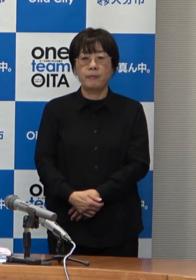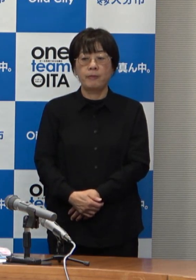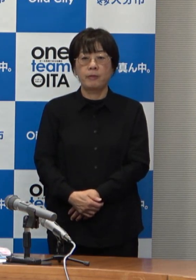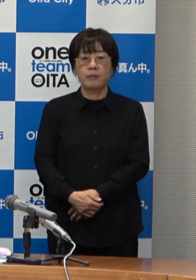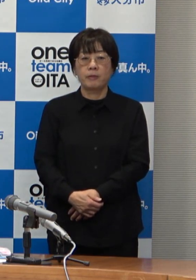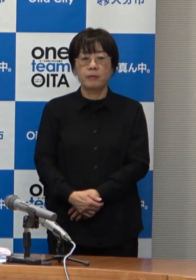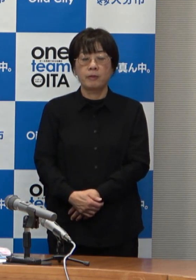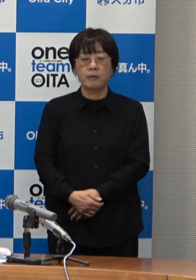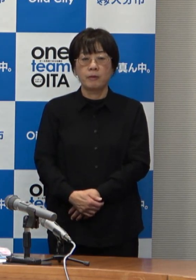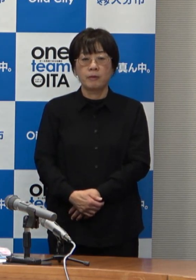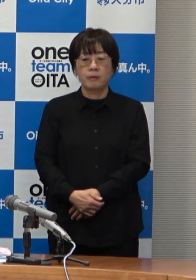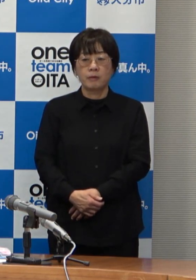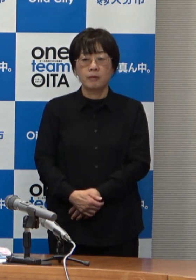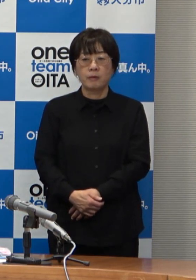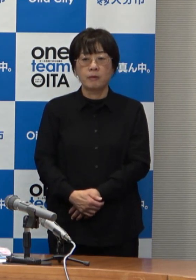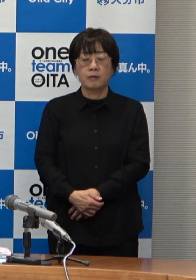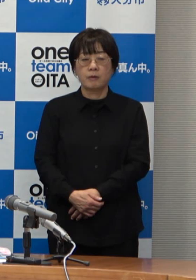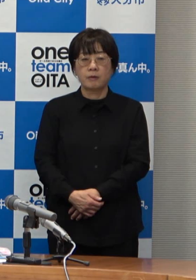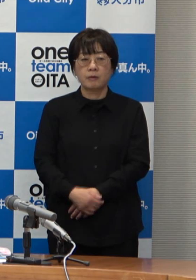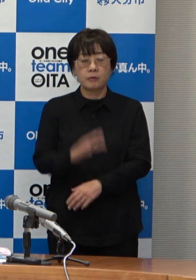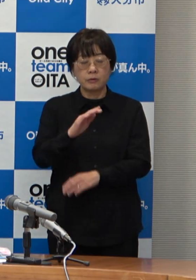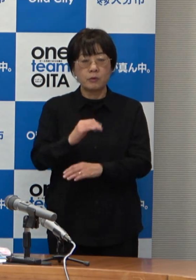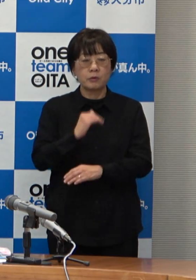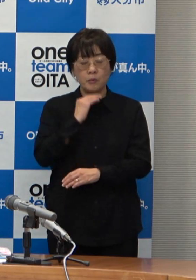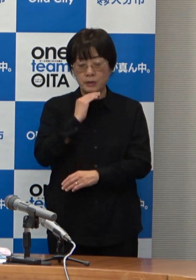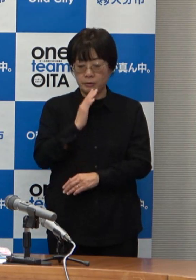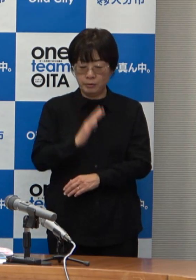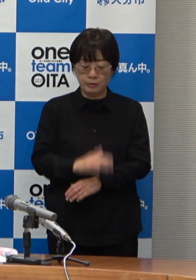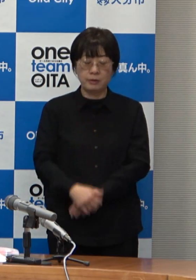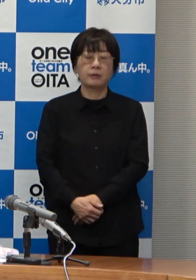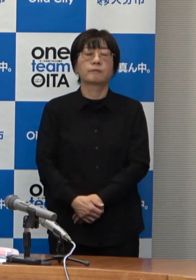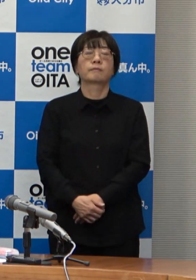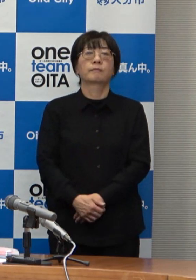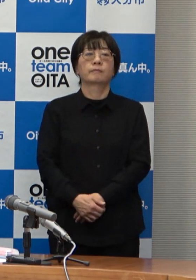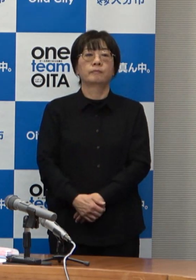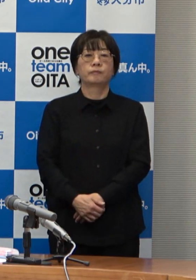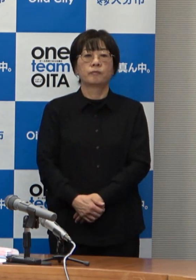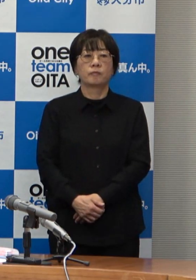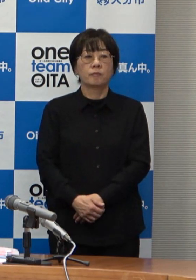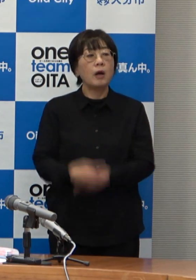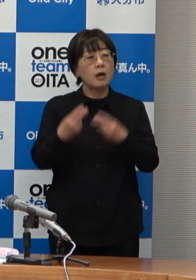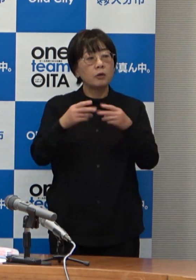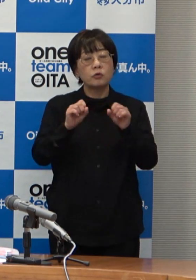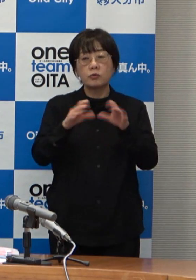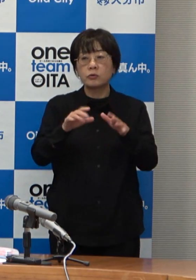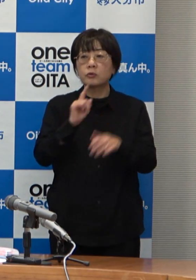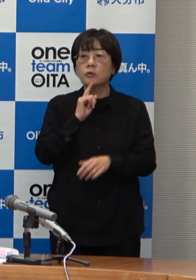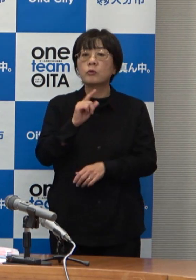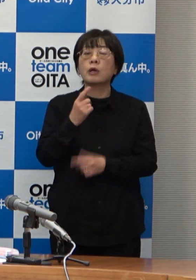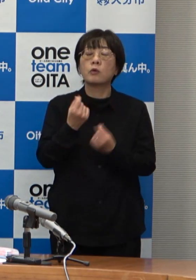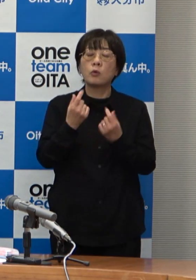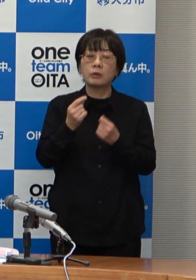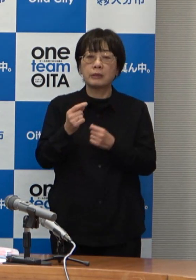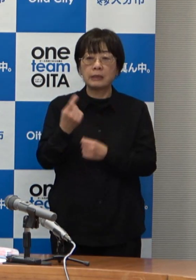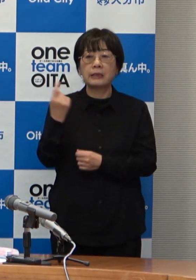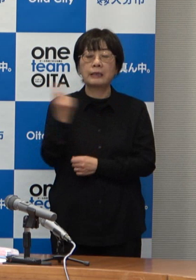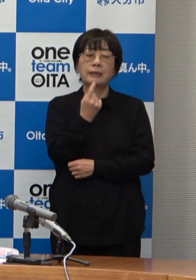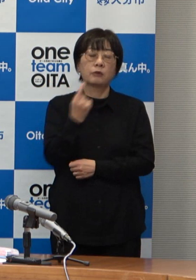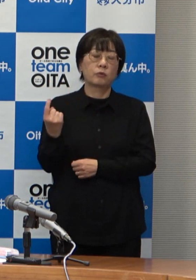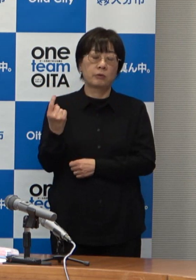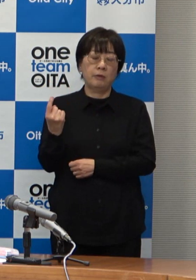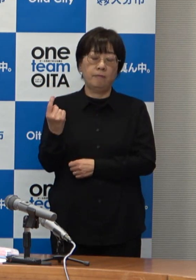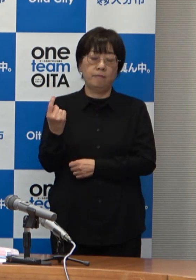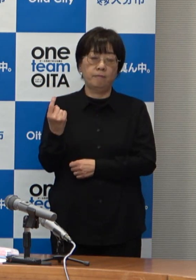全体で言うとちょっと待ってくださいねま報道にあるように1件